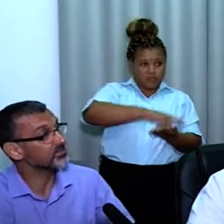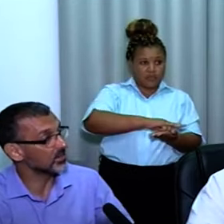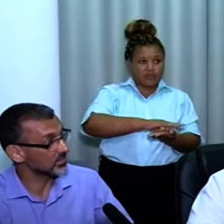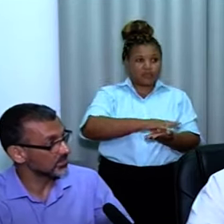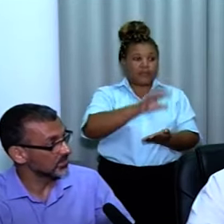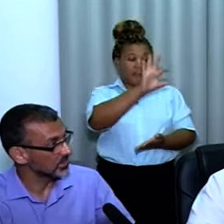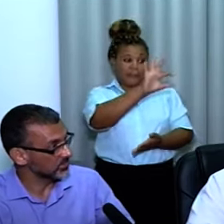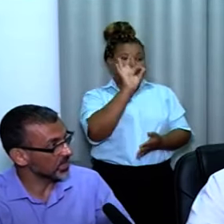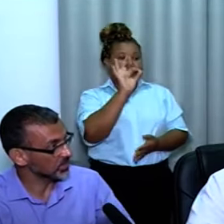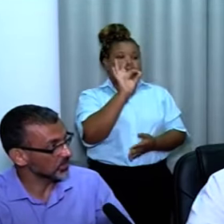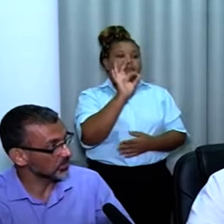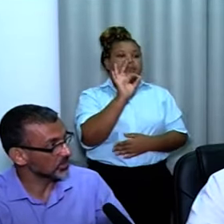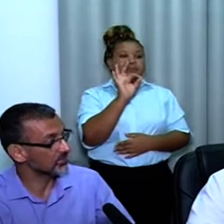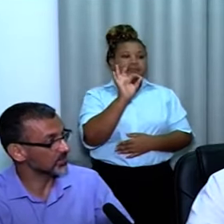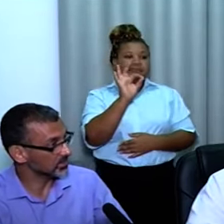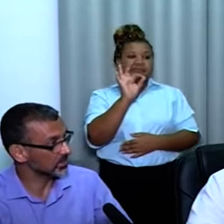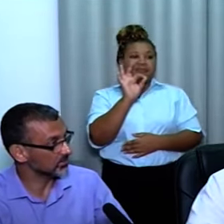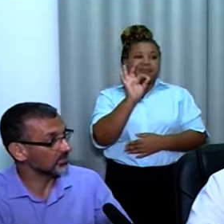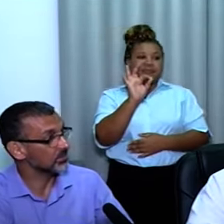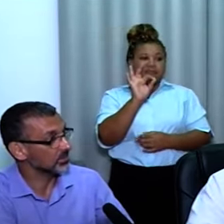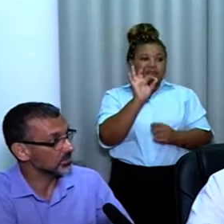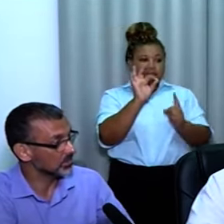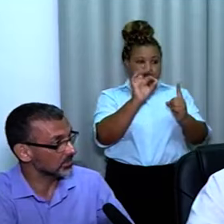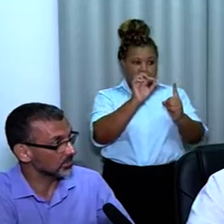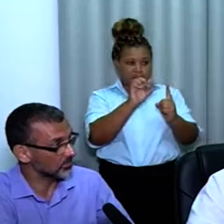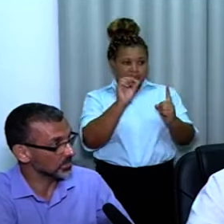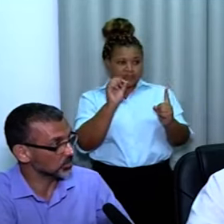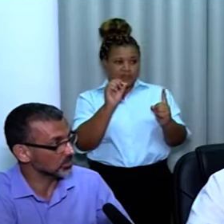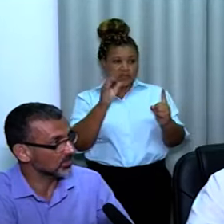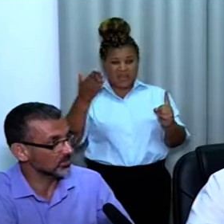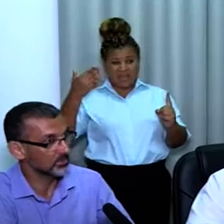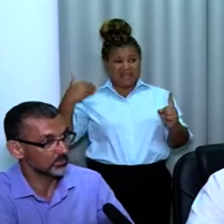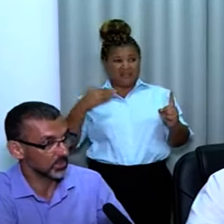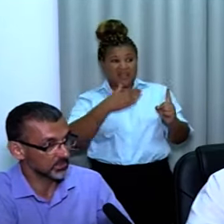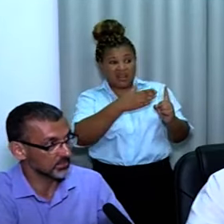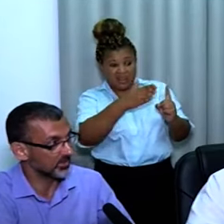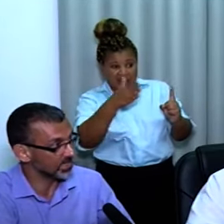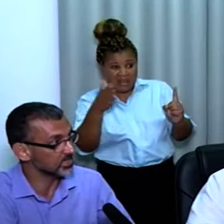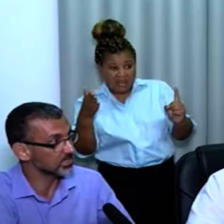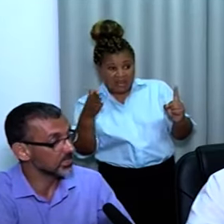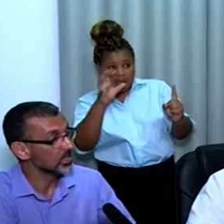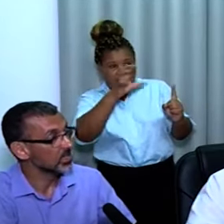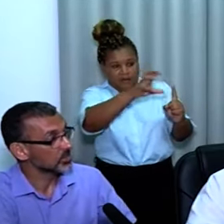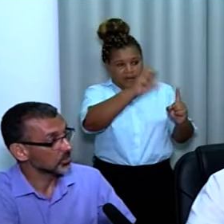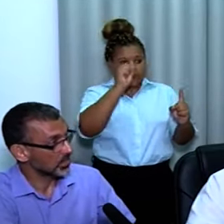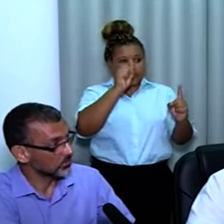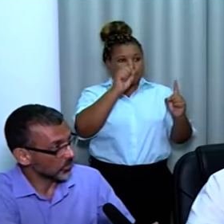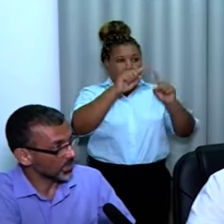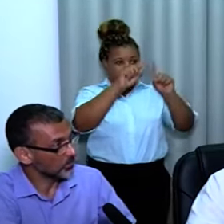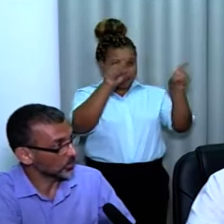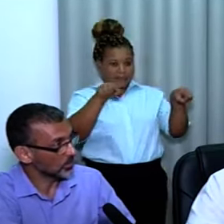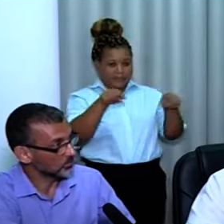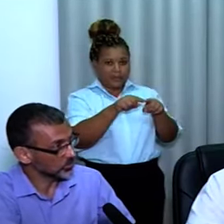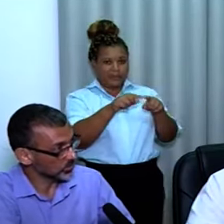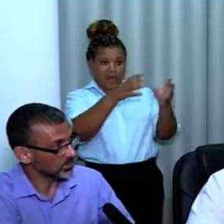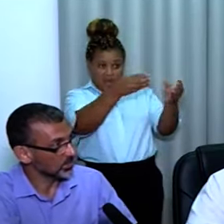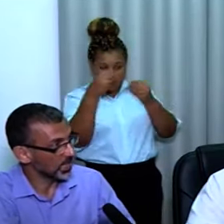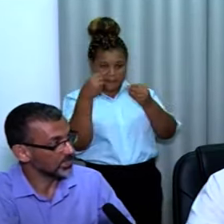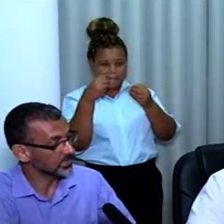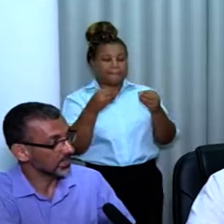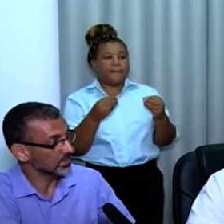a 20 immigration, il y avait custom, il y avait un morceau de valise. So, je crois que c'est important pour